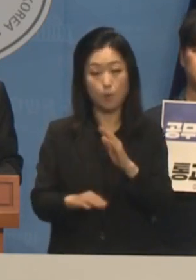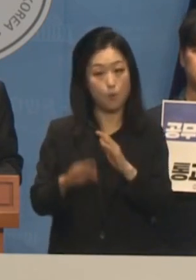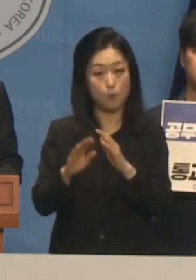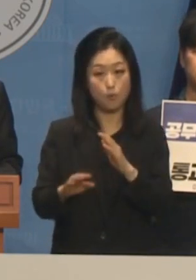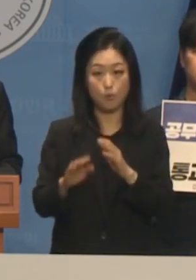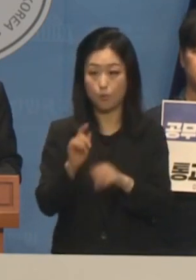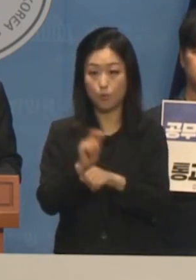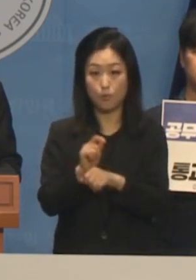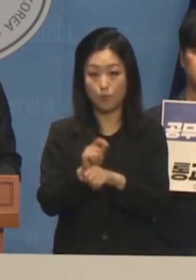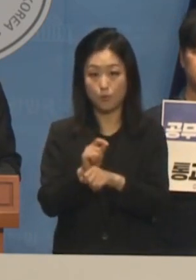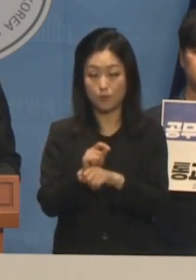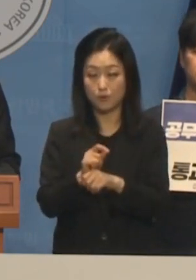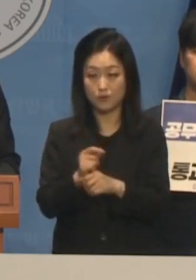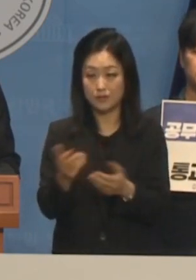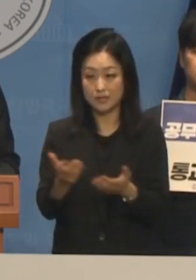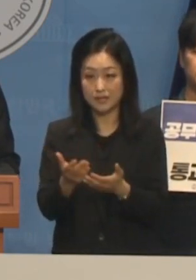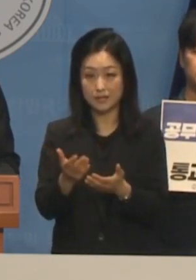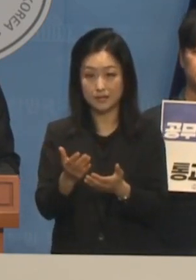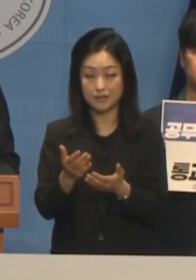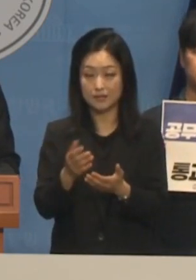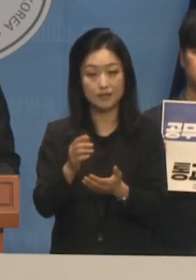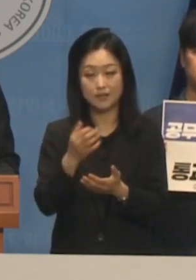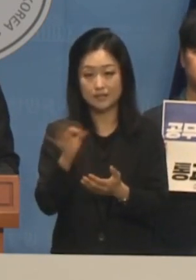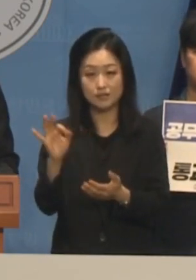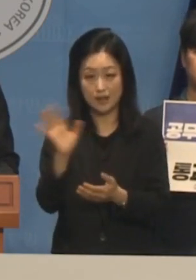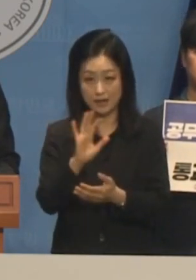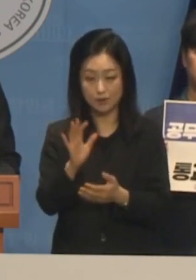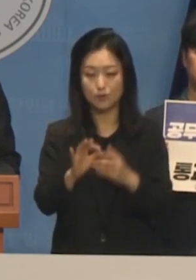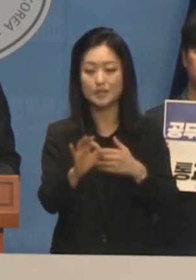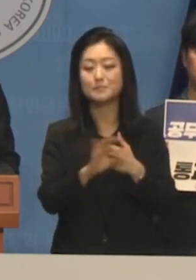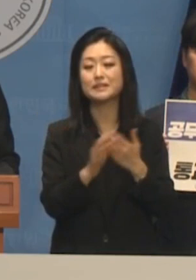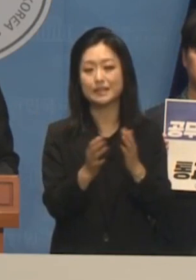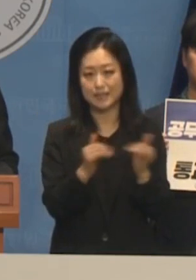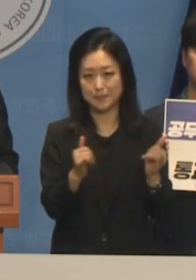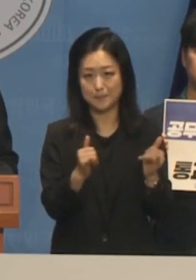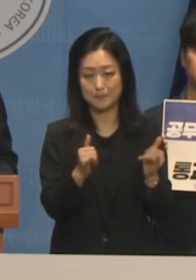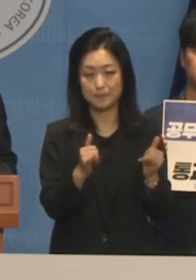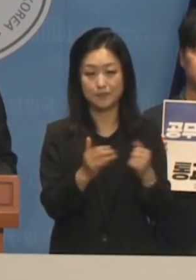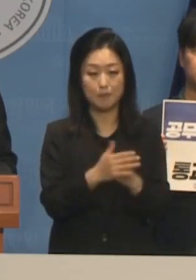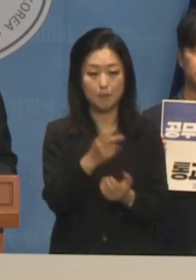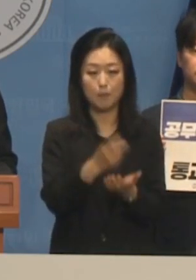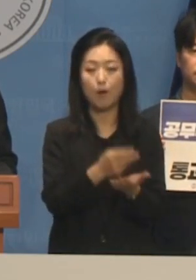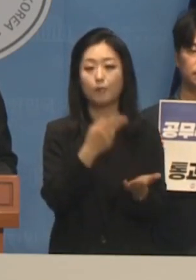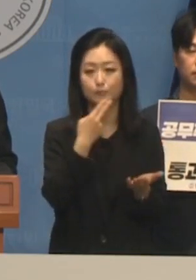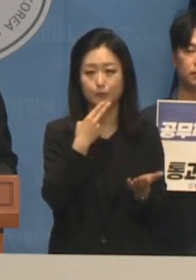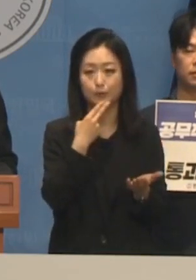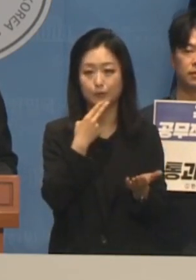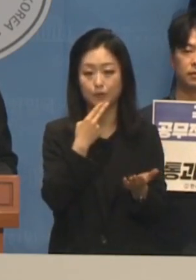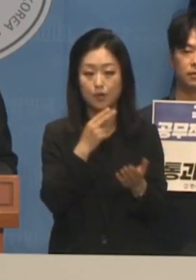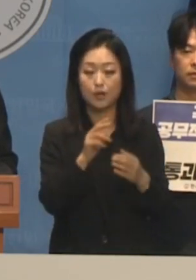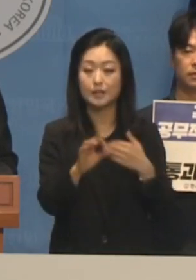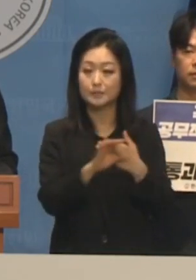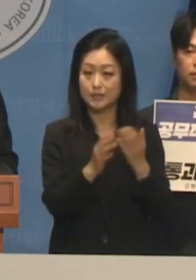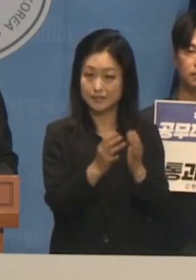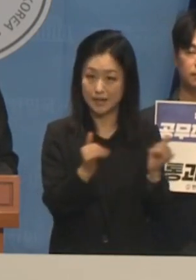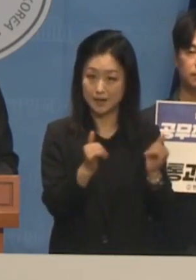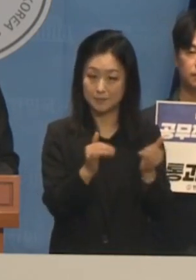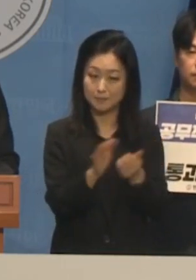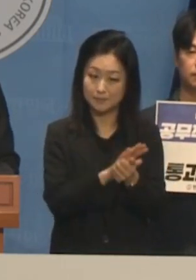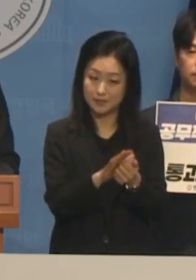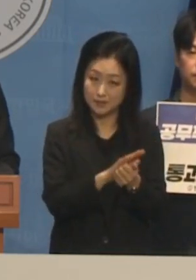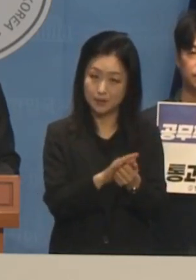대한 단 한 줄의 명시가 되어 있지 않습니다. 이로 인해 공무직의 신분과 고용,